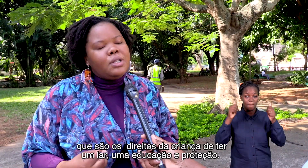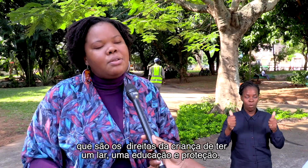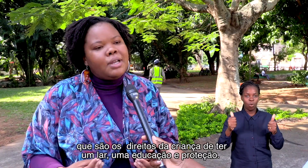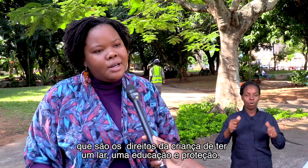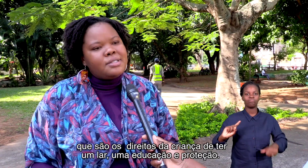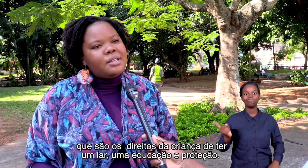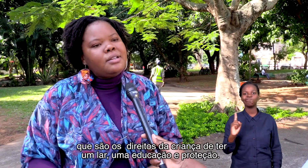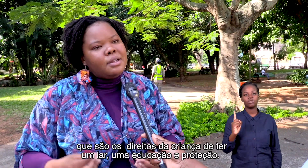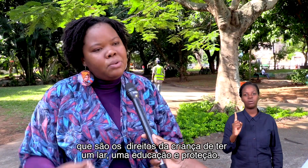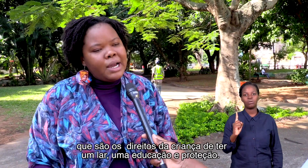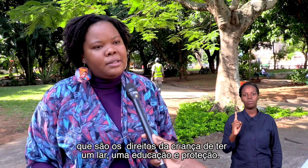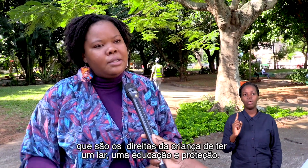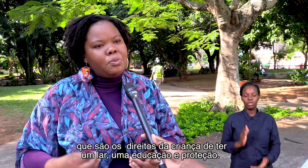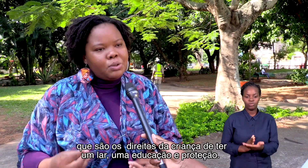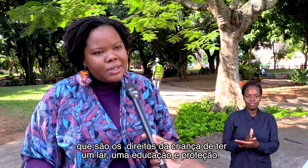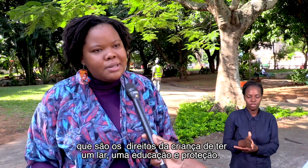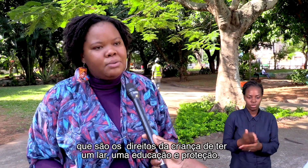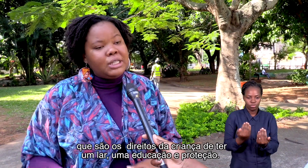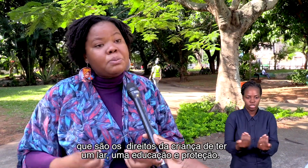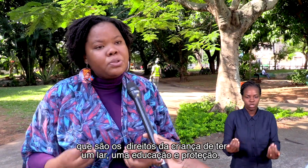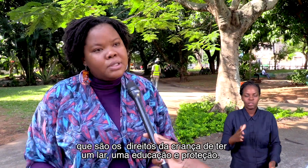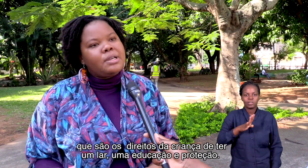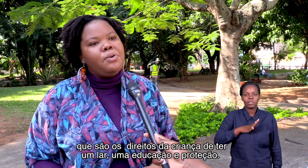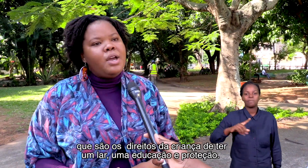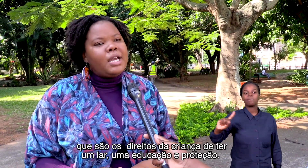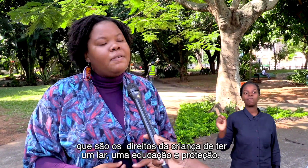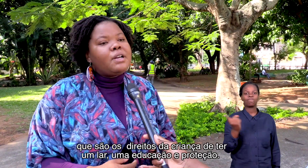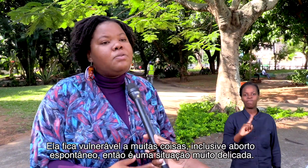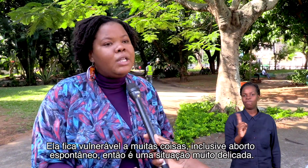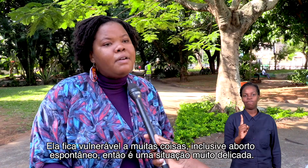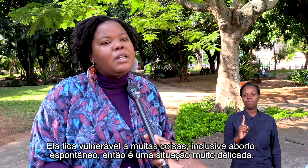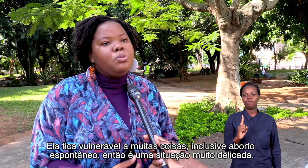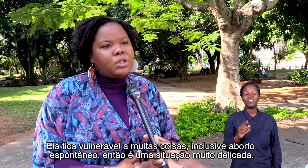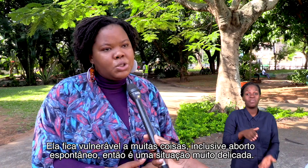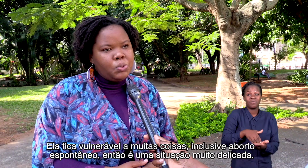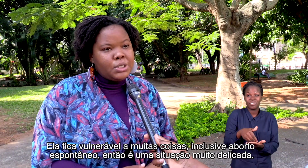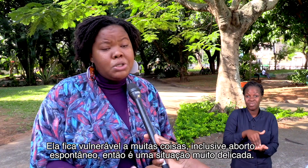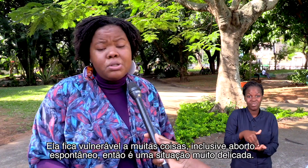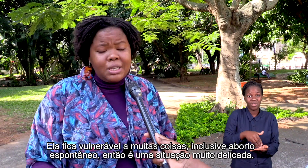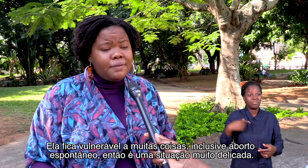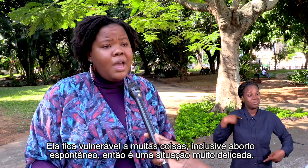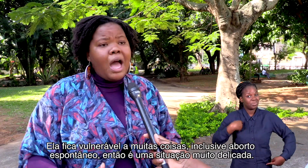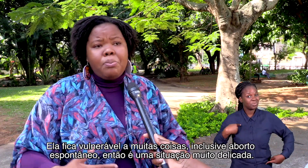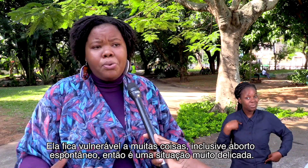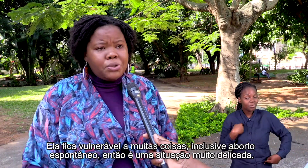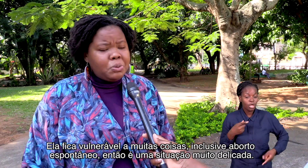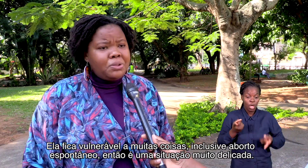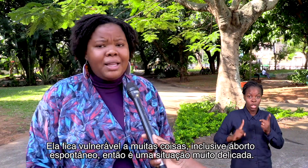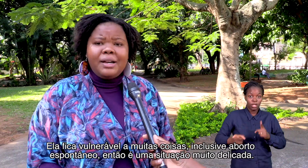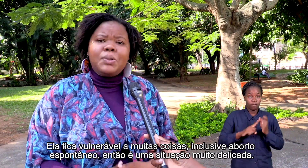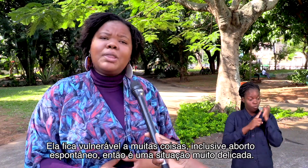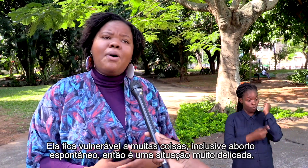todo o direito da criança tem de ter um lar, de ter uma educação, de ter proteção. E ela fica vulnerável a muitas coisas, inclusive